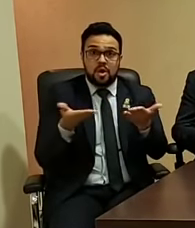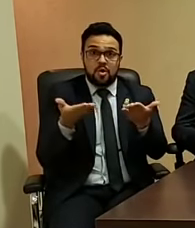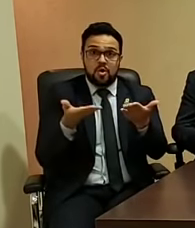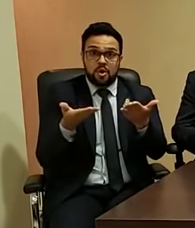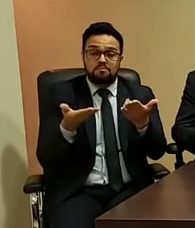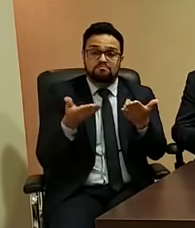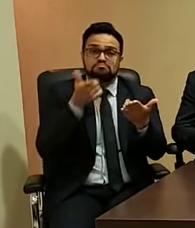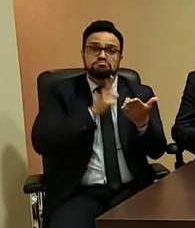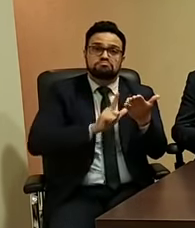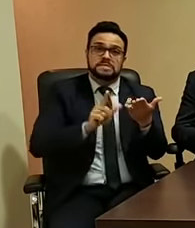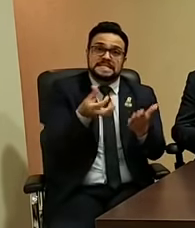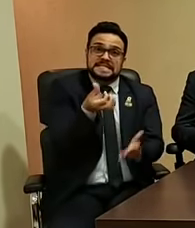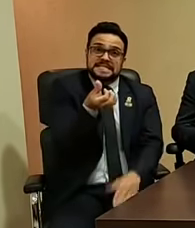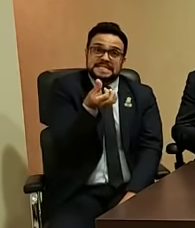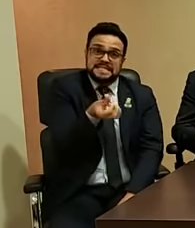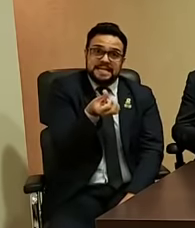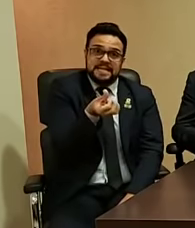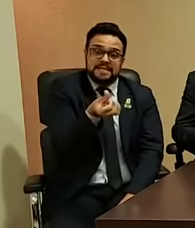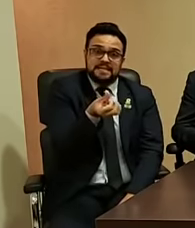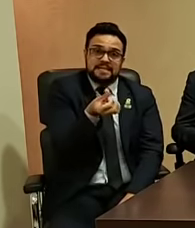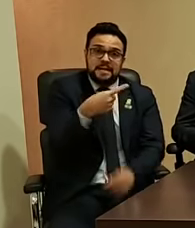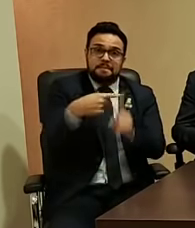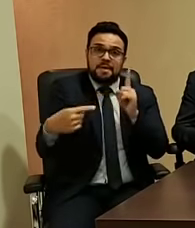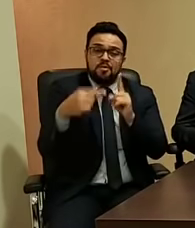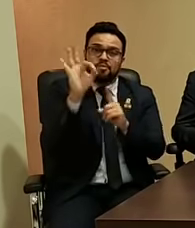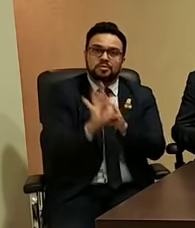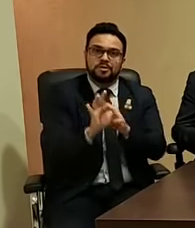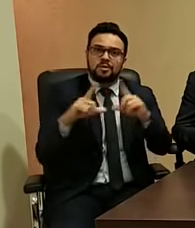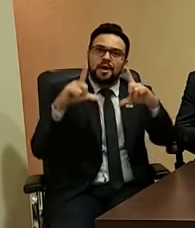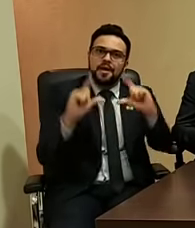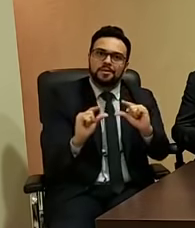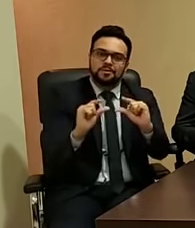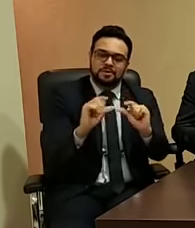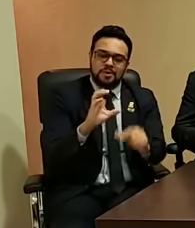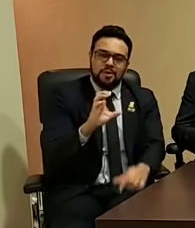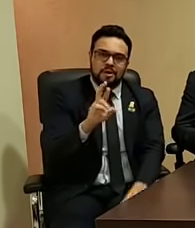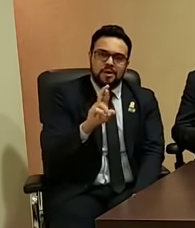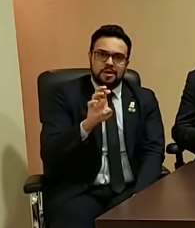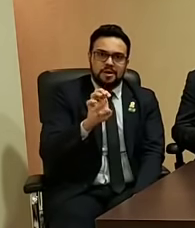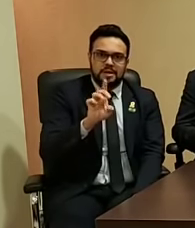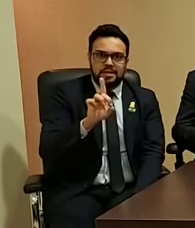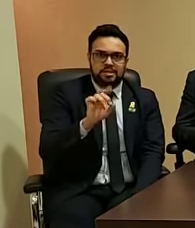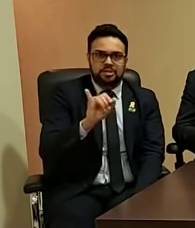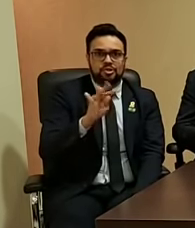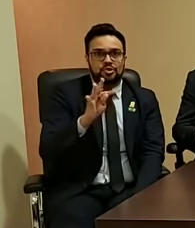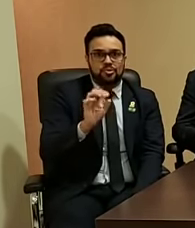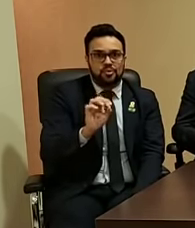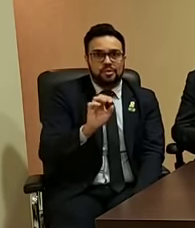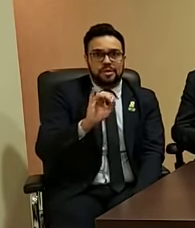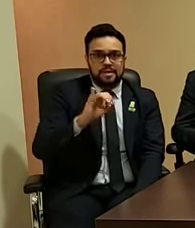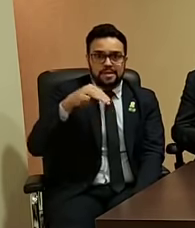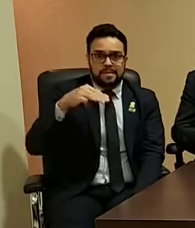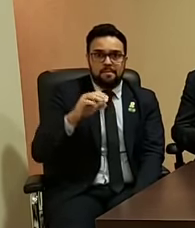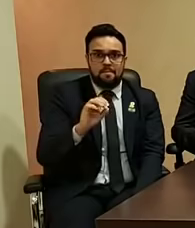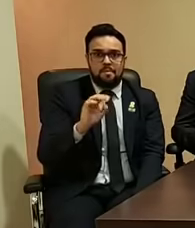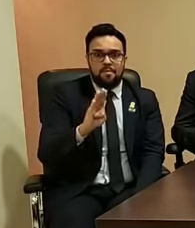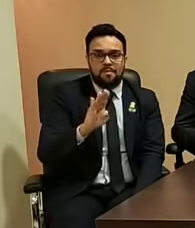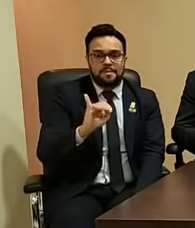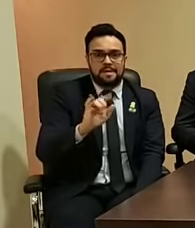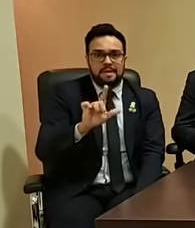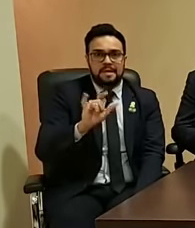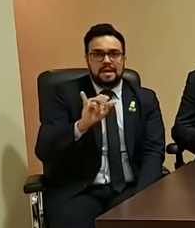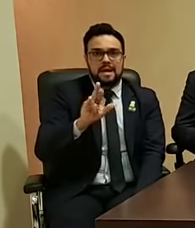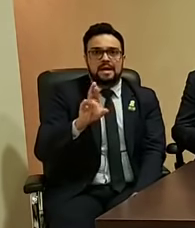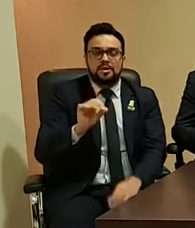a 6,5%, uma redução muito significativa no crédito imobiliário. Reduzimos de novo o cheque